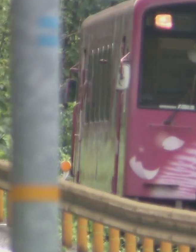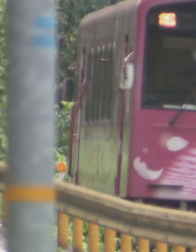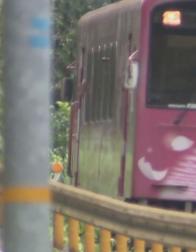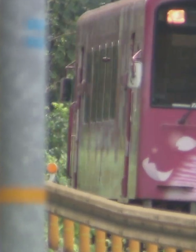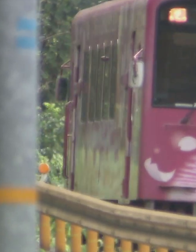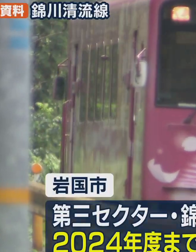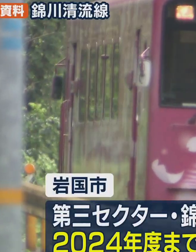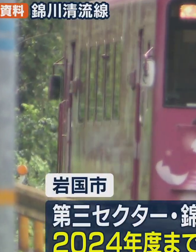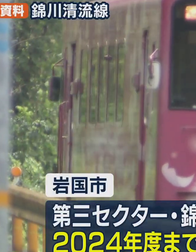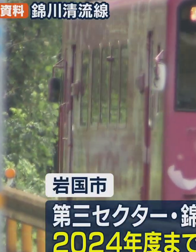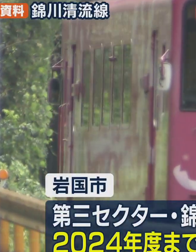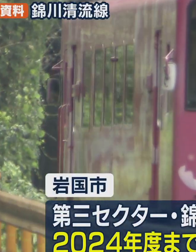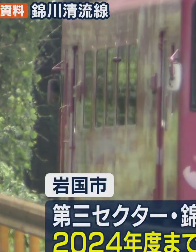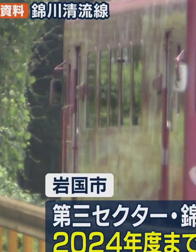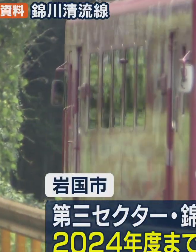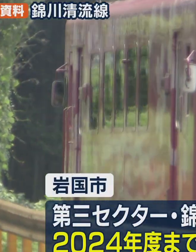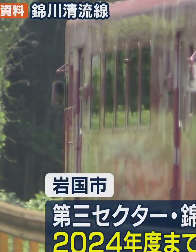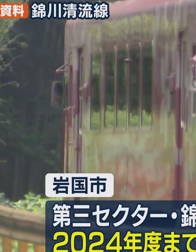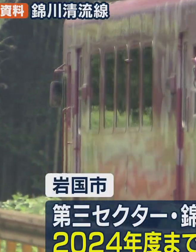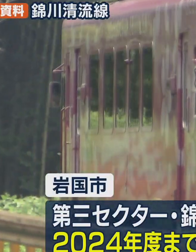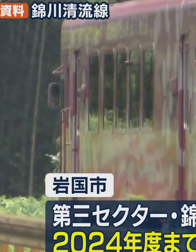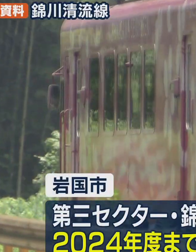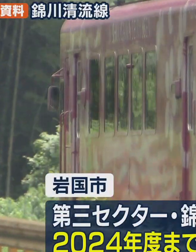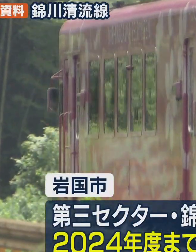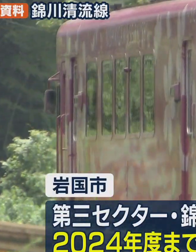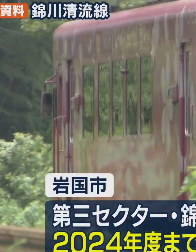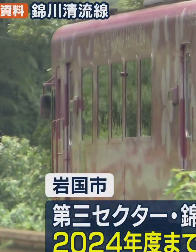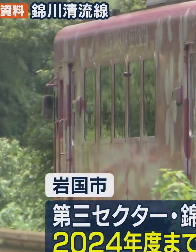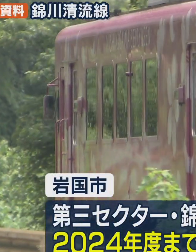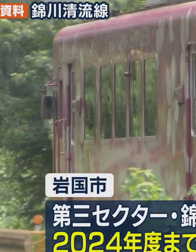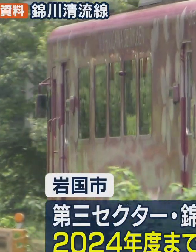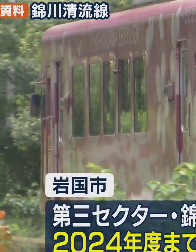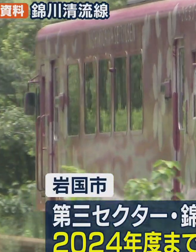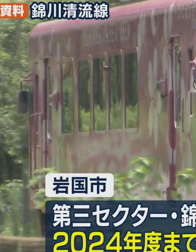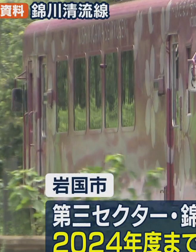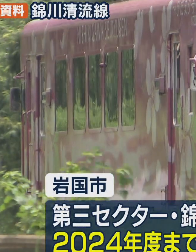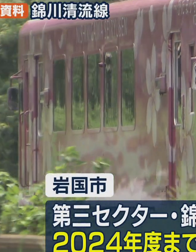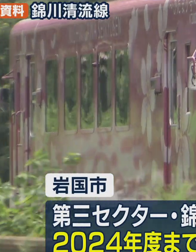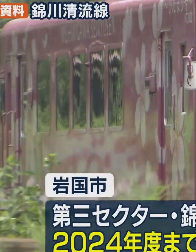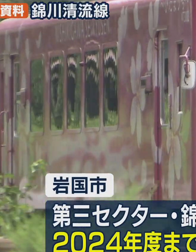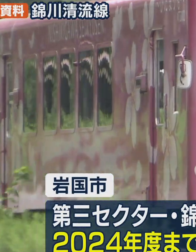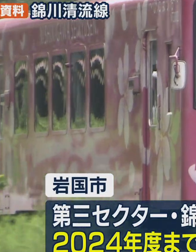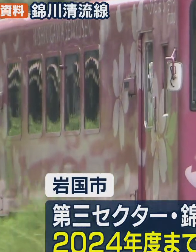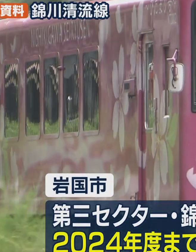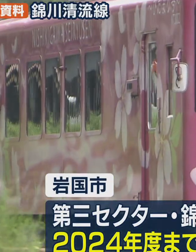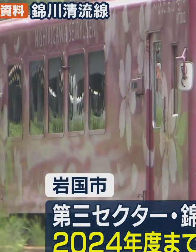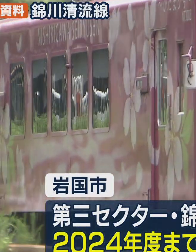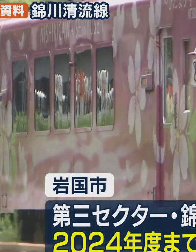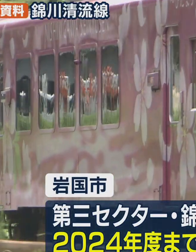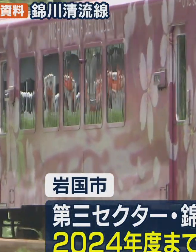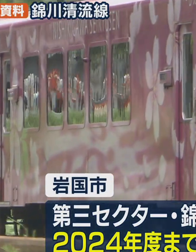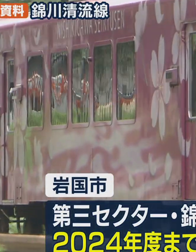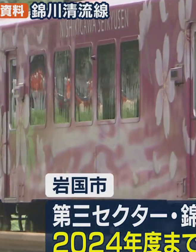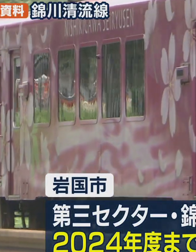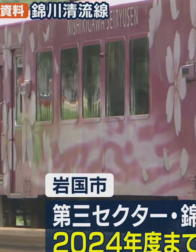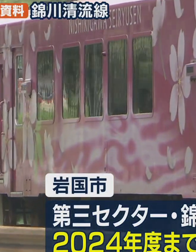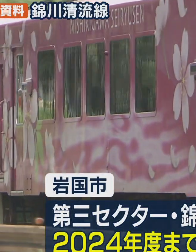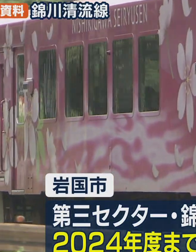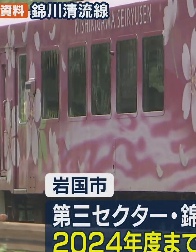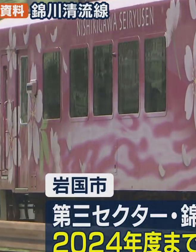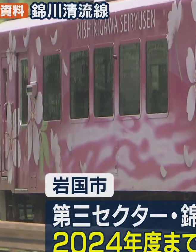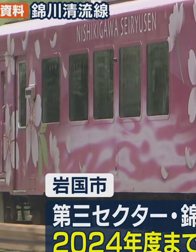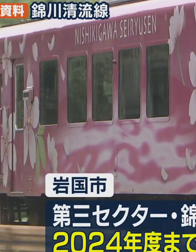一方氏は第三セクター錦川清流線について2024年度までに参拝を含め